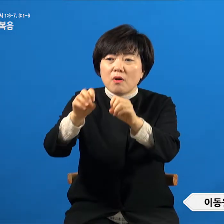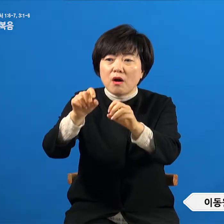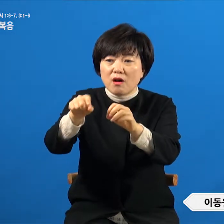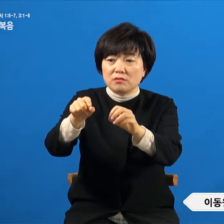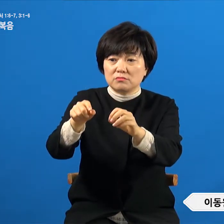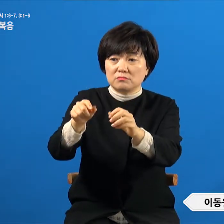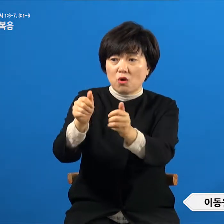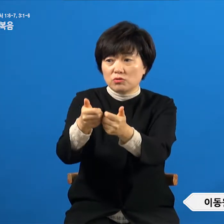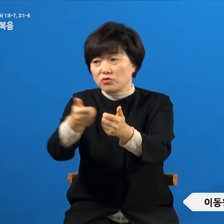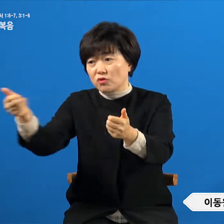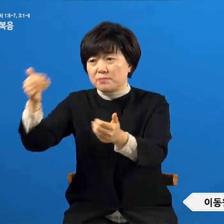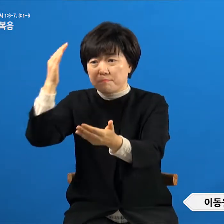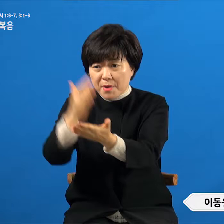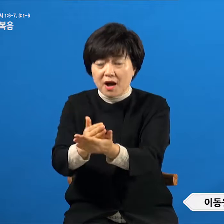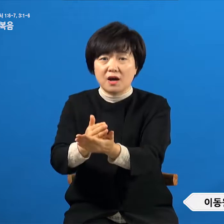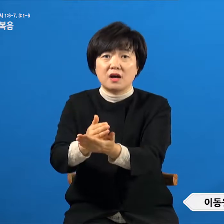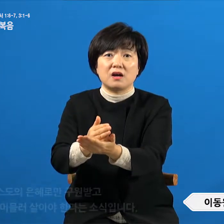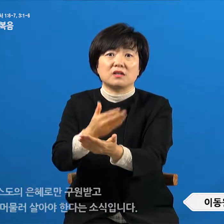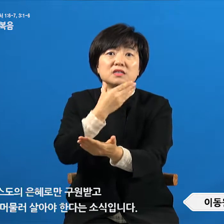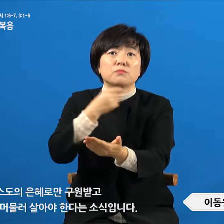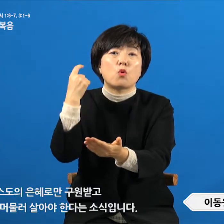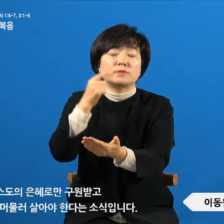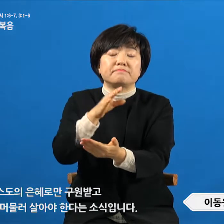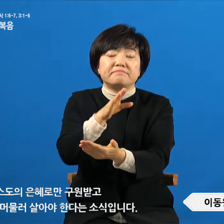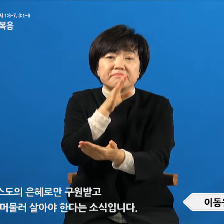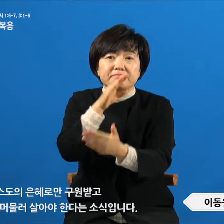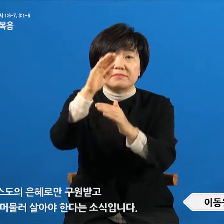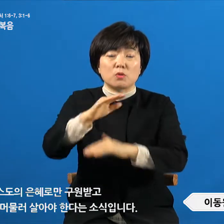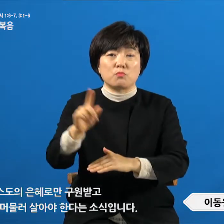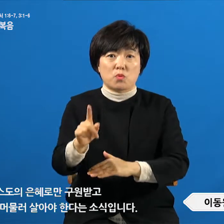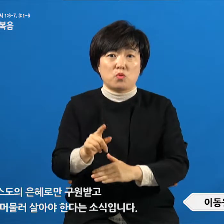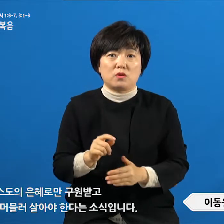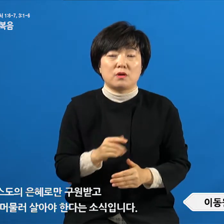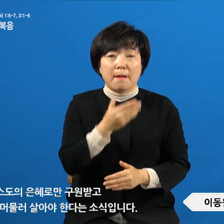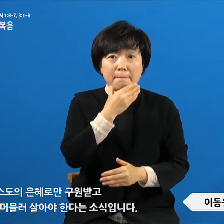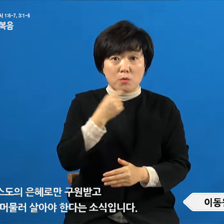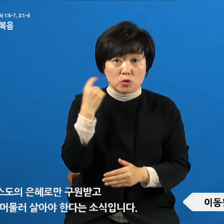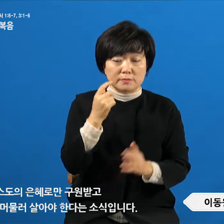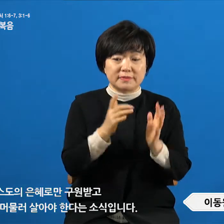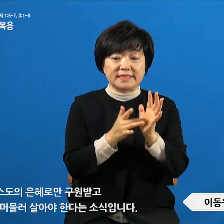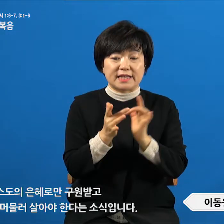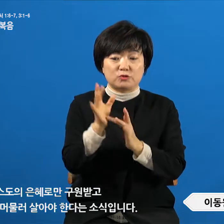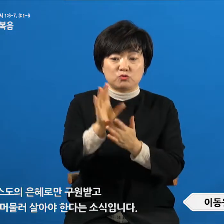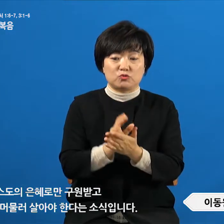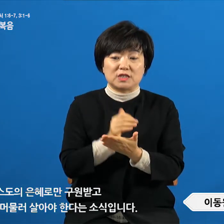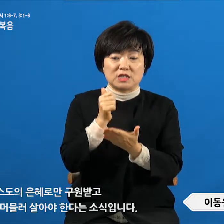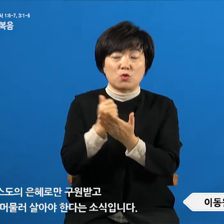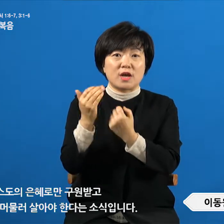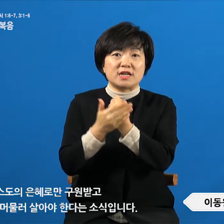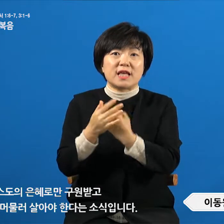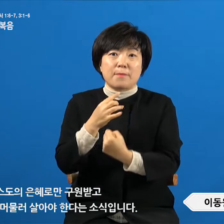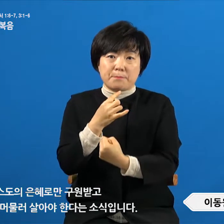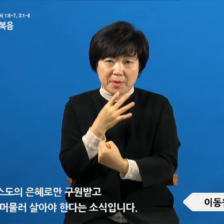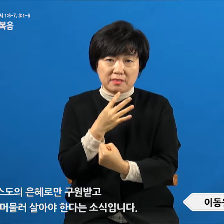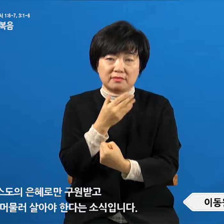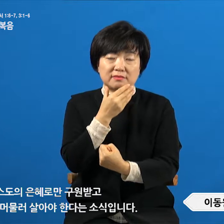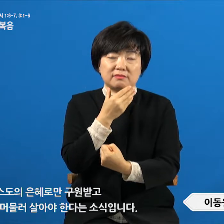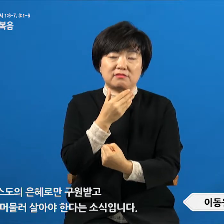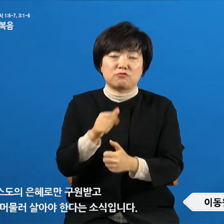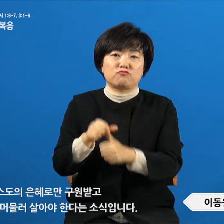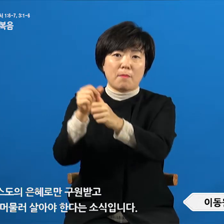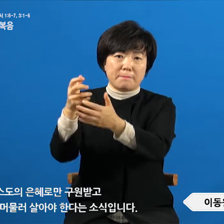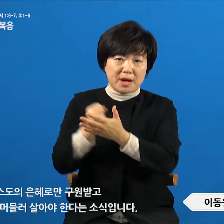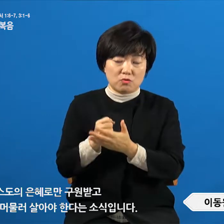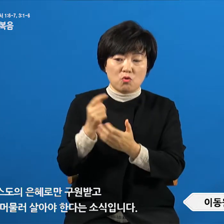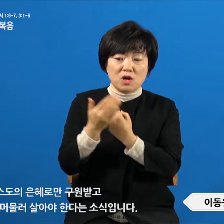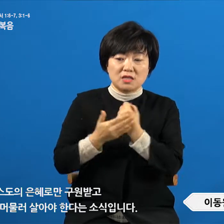핵심은 도대체 무엇이었을까요? 첫째로 복음은 예수 그리스도의 은혜로만 구원받고 그 은혜